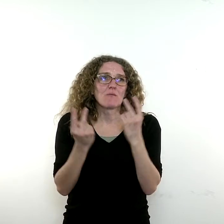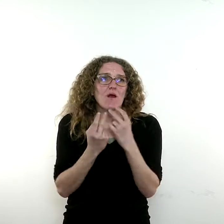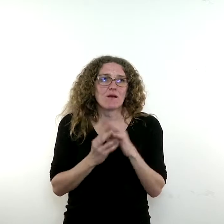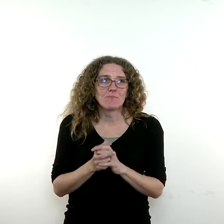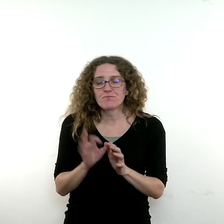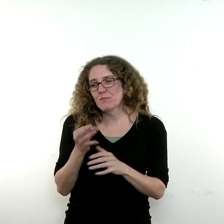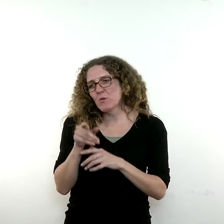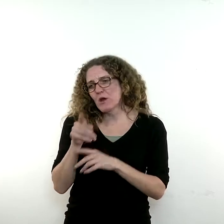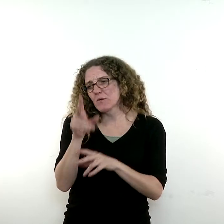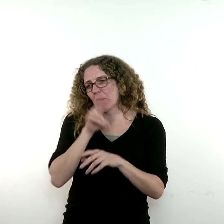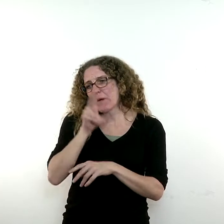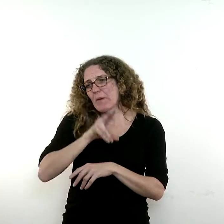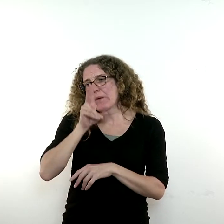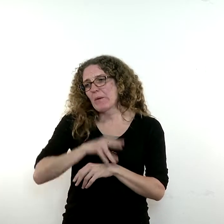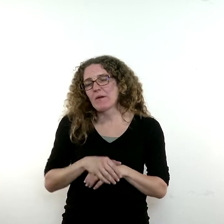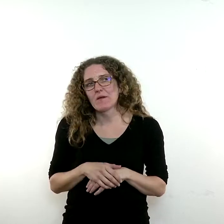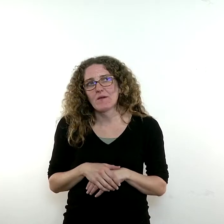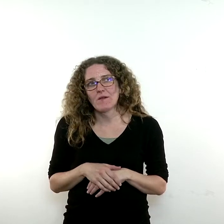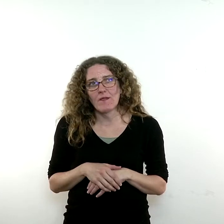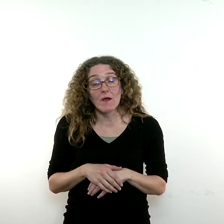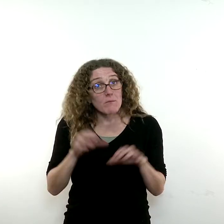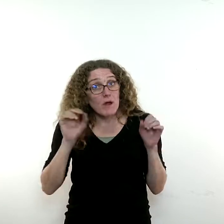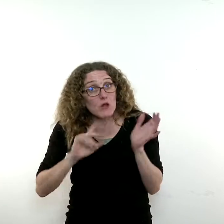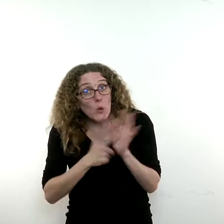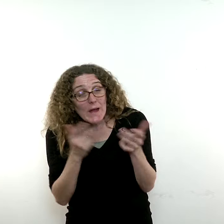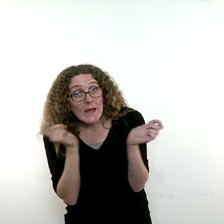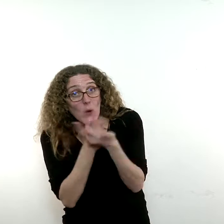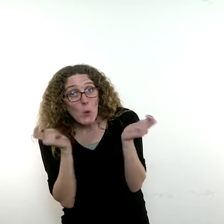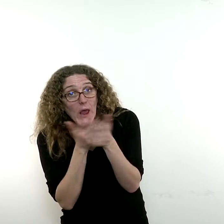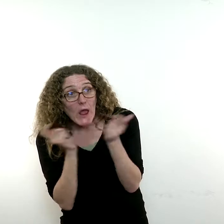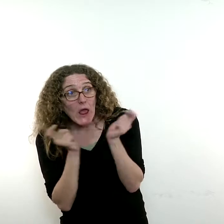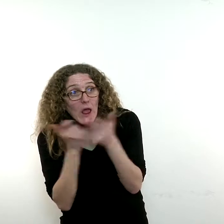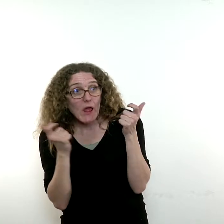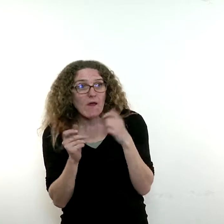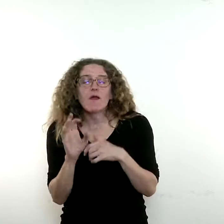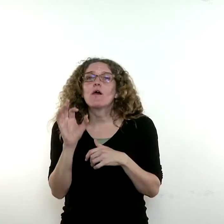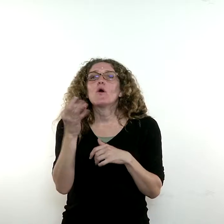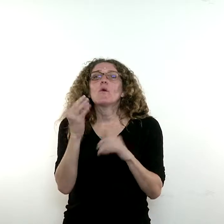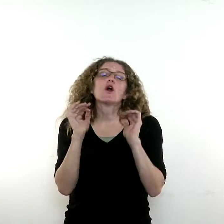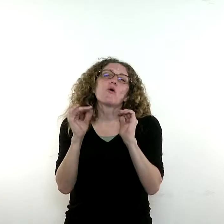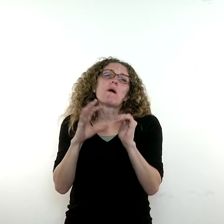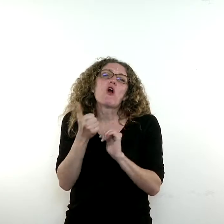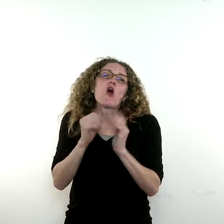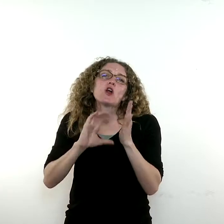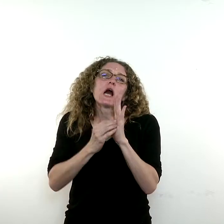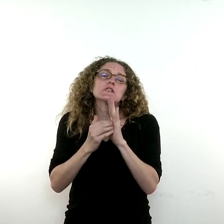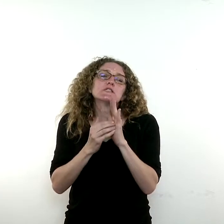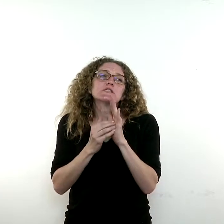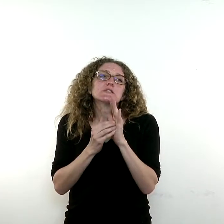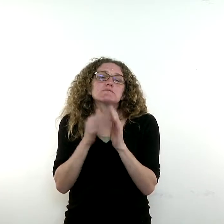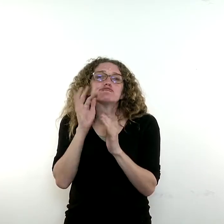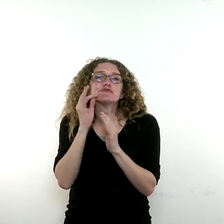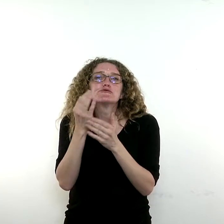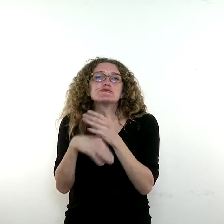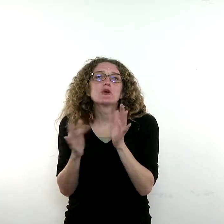beaucoup d'humour, monsieur Rivas. Mais on peut avoir de l'humour quand même. Mais elles ont été reléguées au milieu dans les pages sportives.